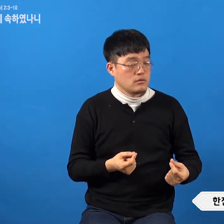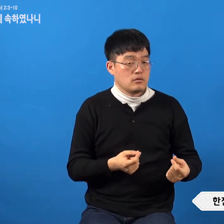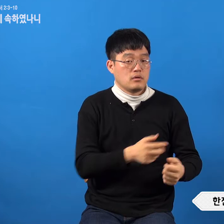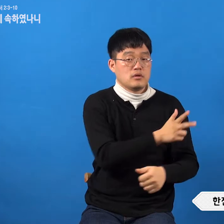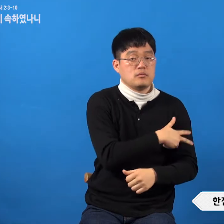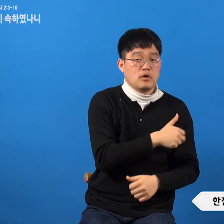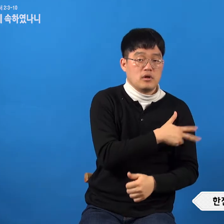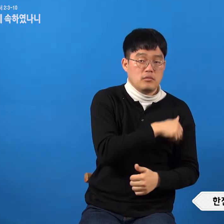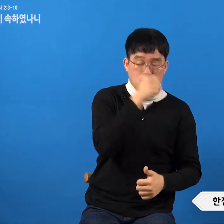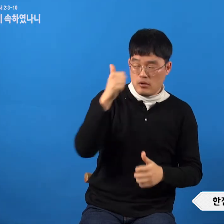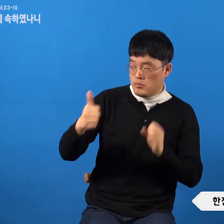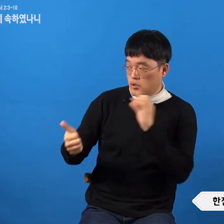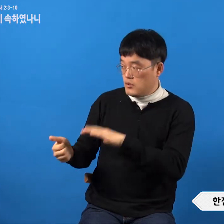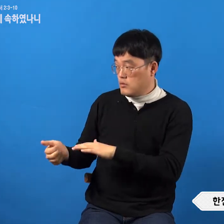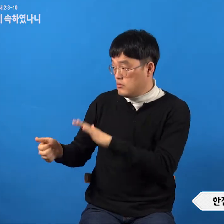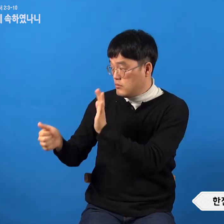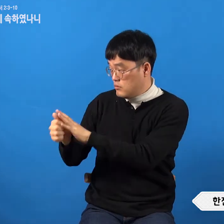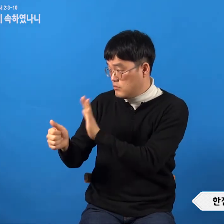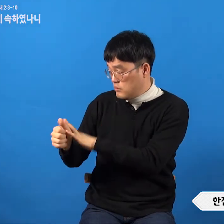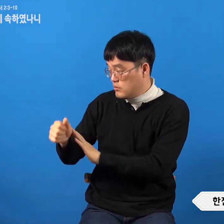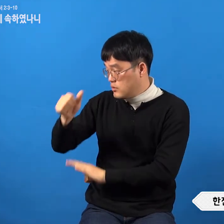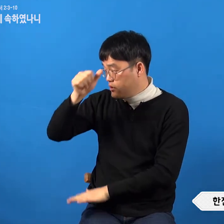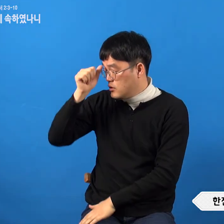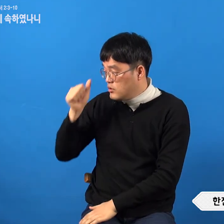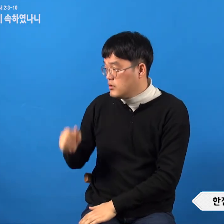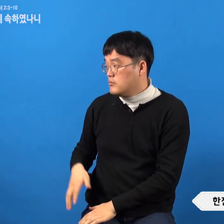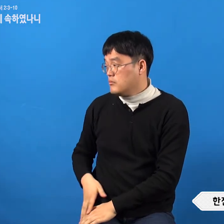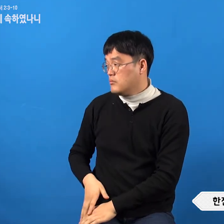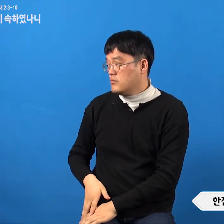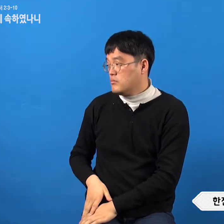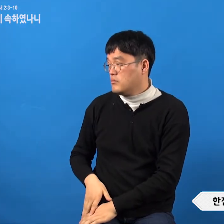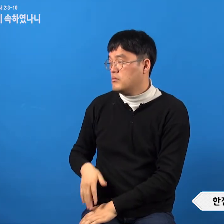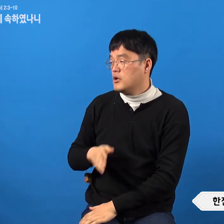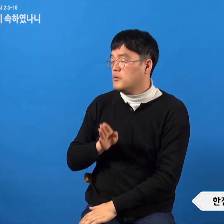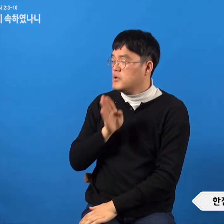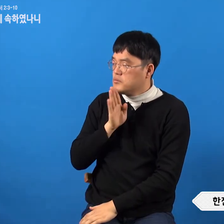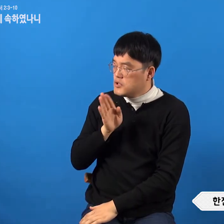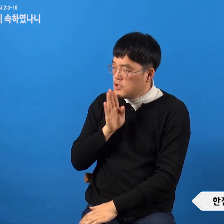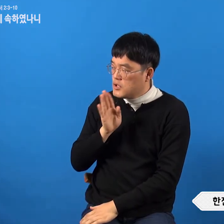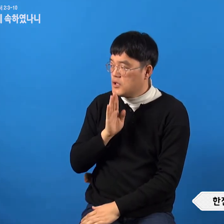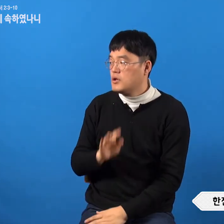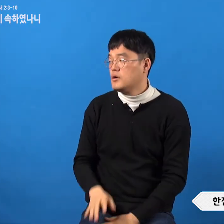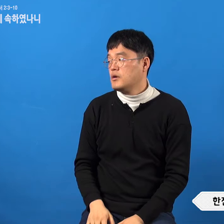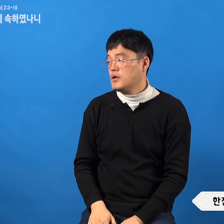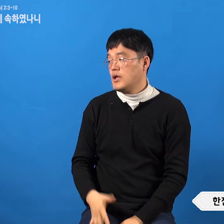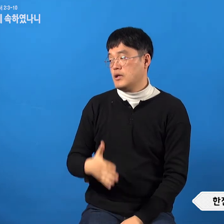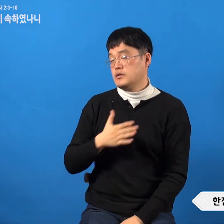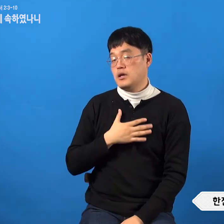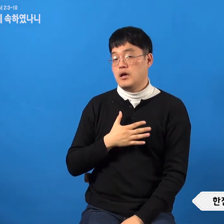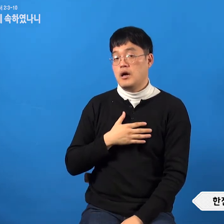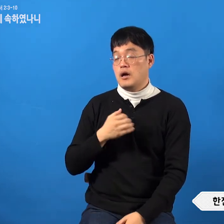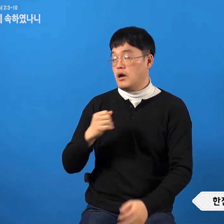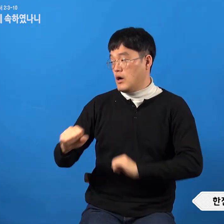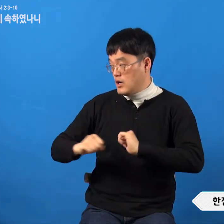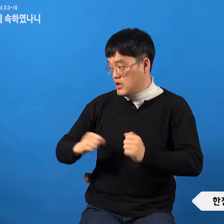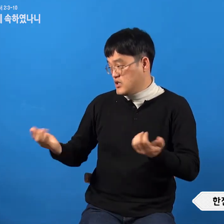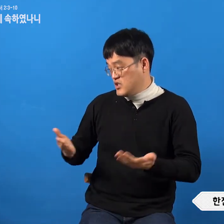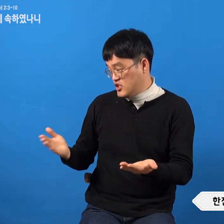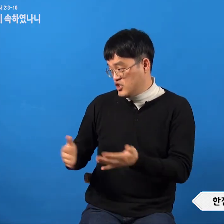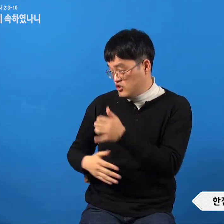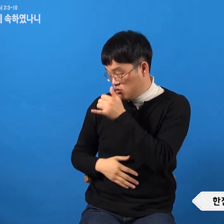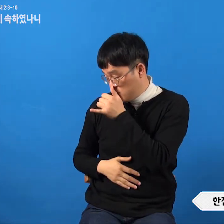집사님이 이렇게 대답했습니다. 그렇군요, 장로님. 맞습니다. 제가 한 일도